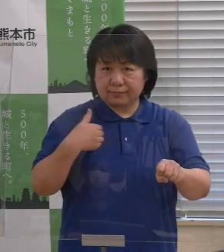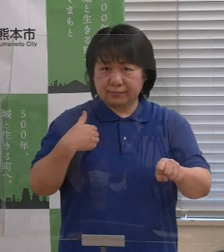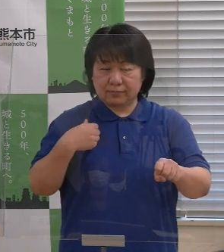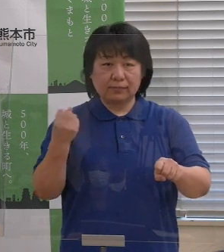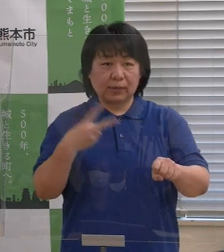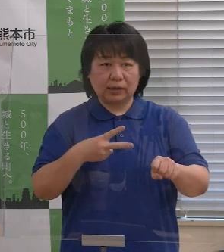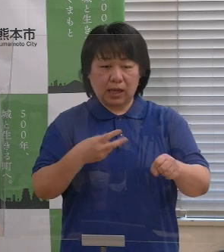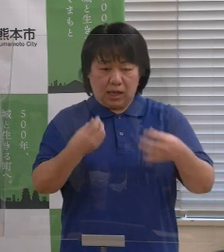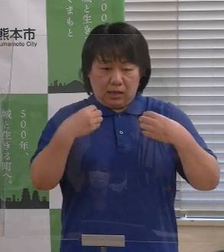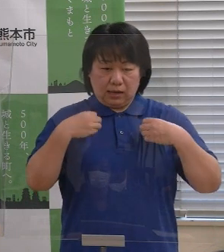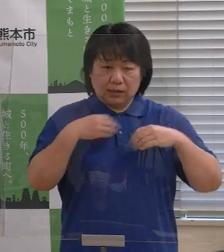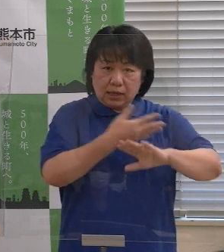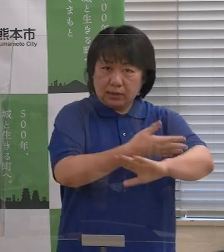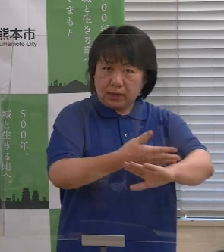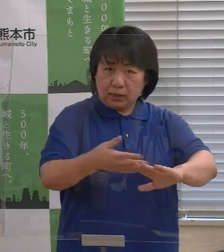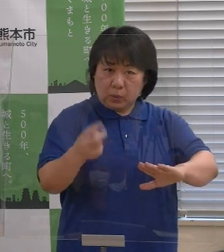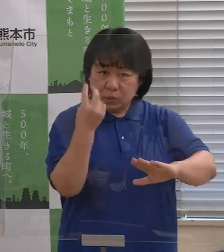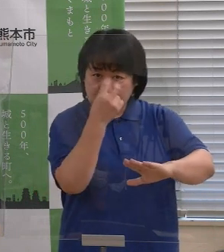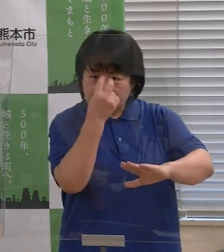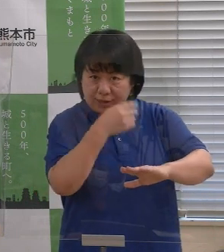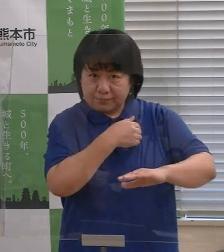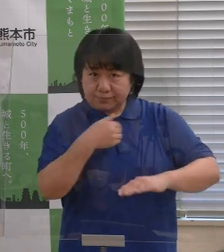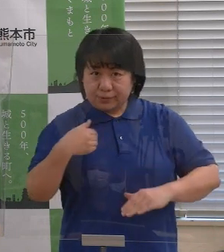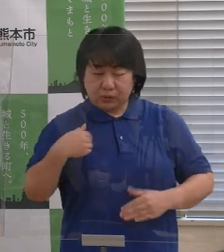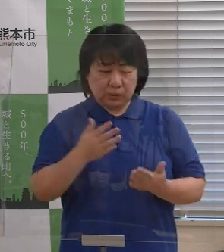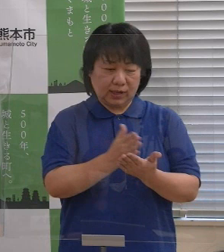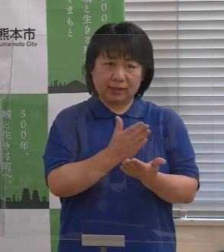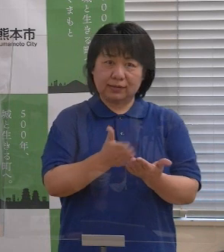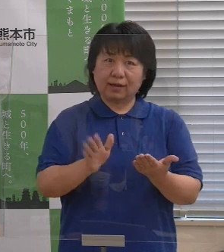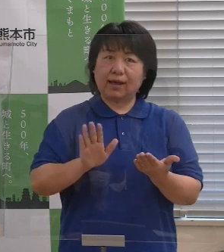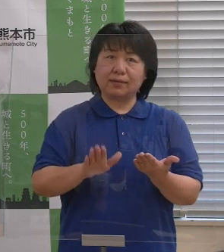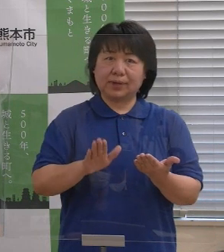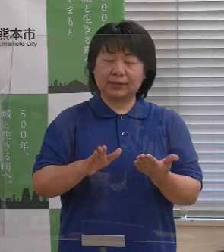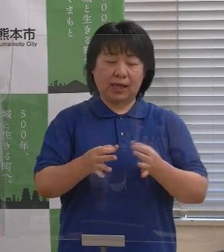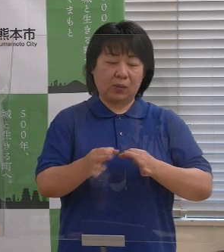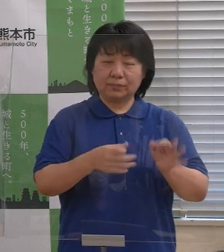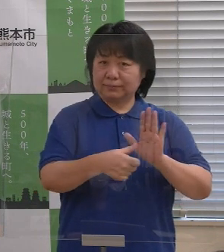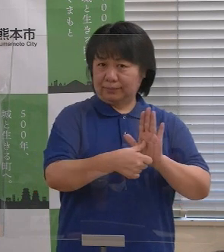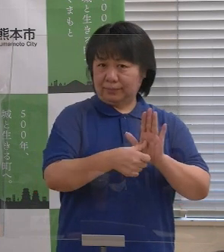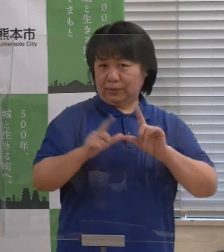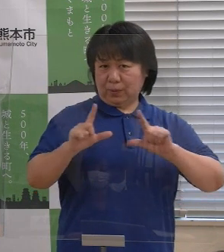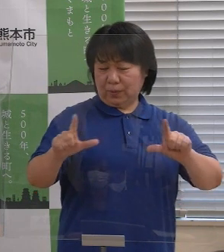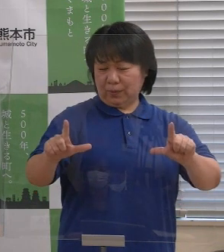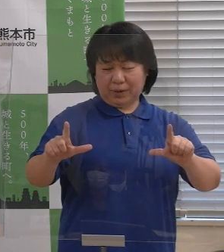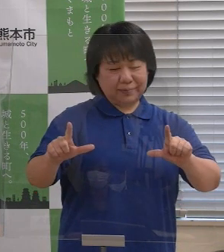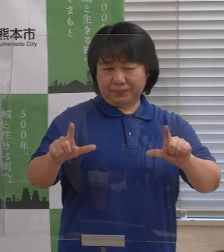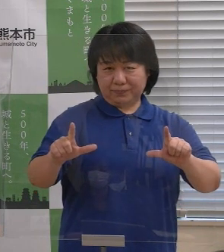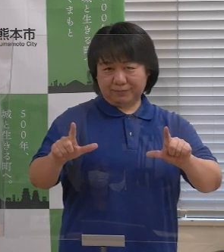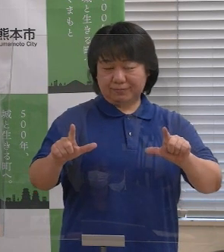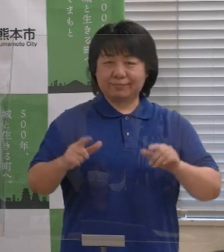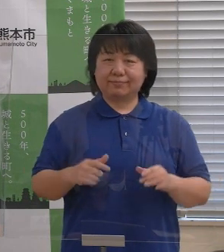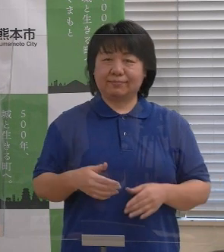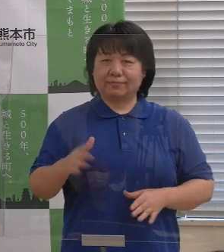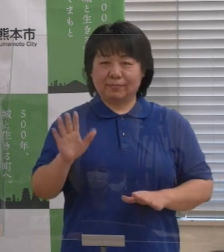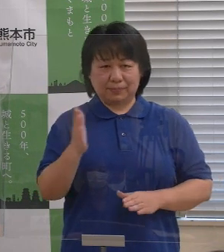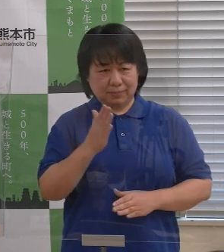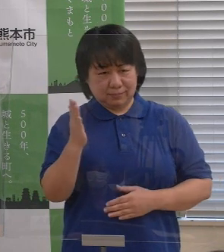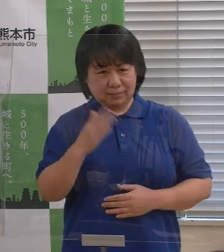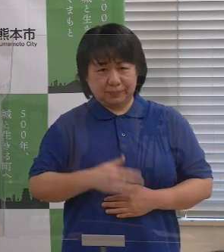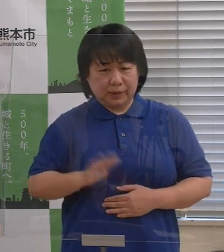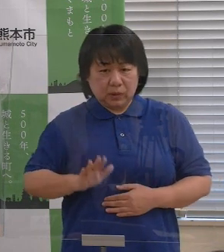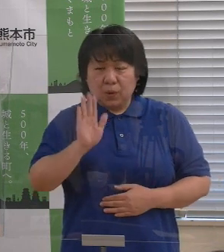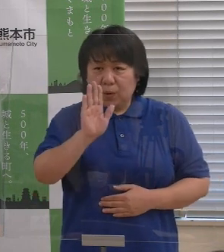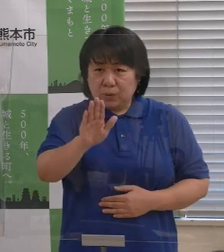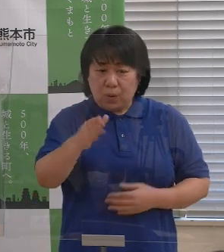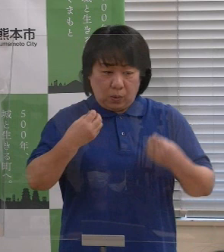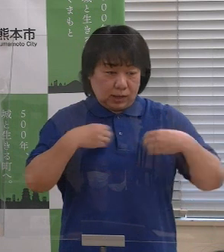また感染経路を調査できると判断をし、店舗名を公表をしておりませんでした。しかしその後、